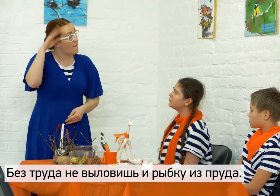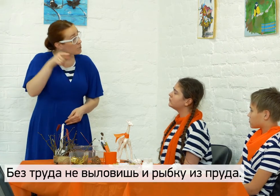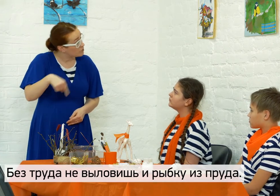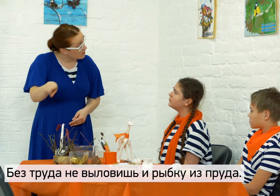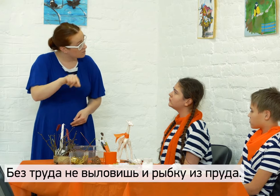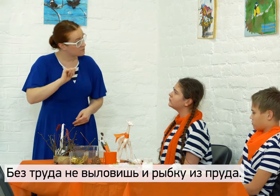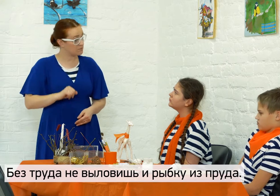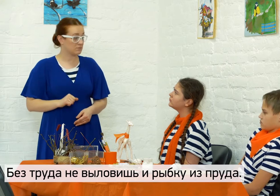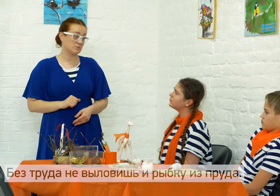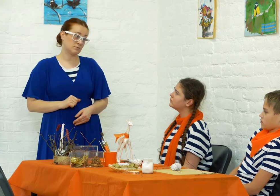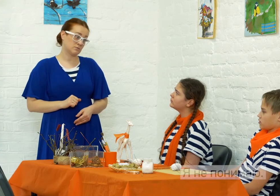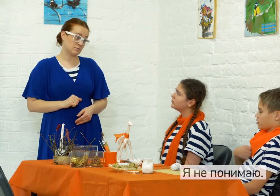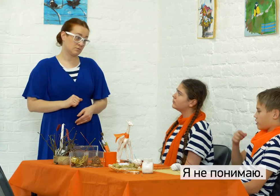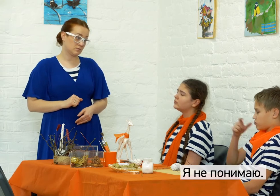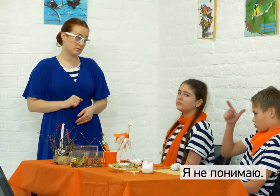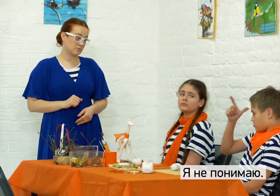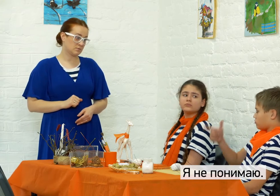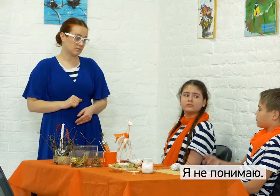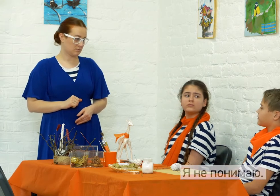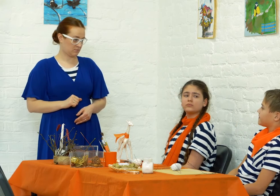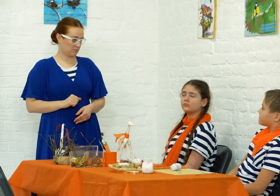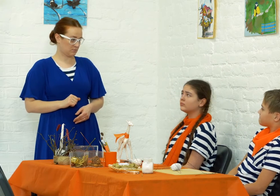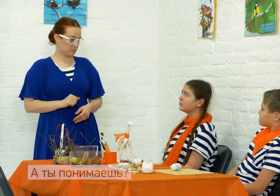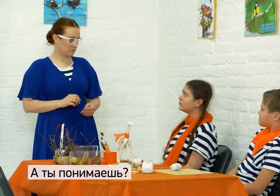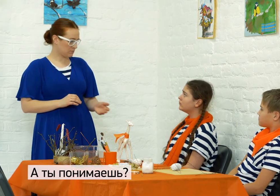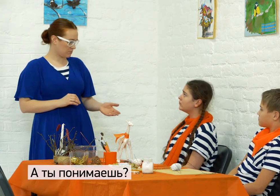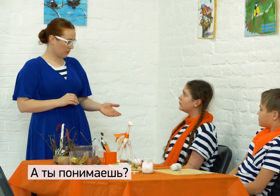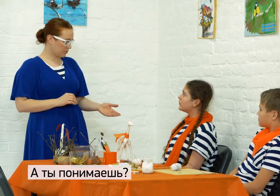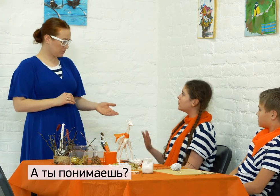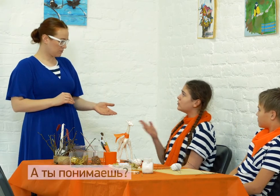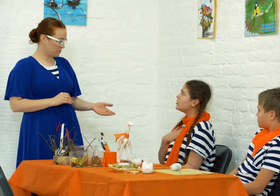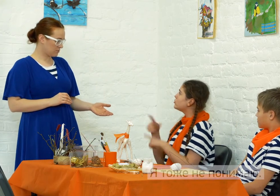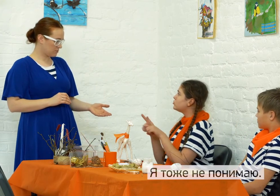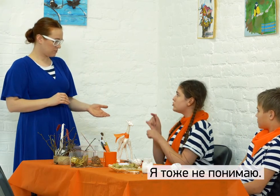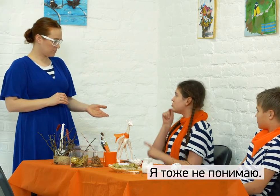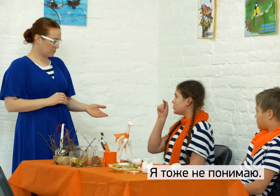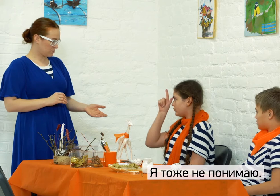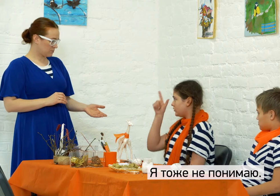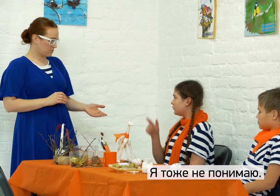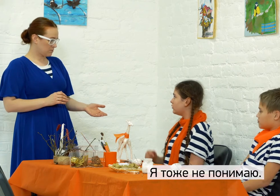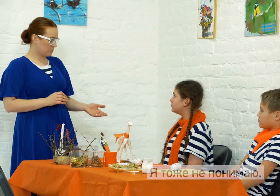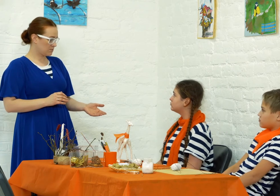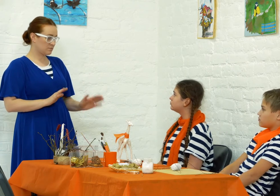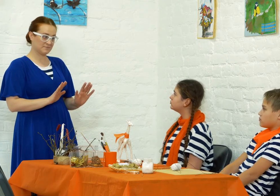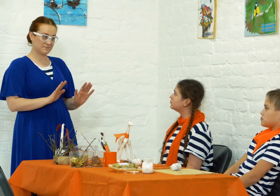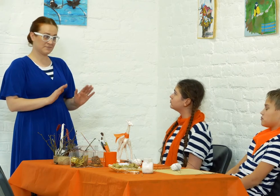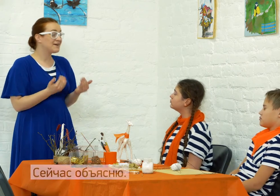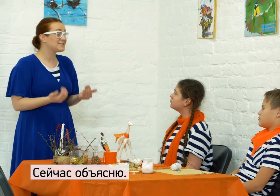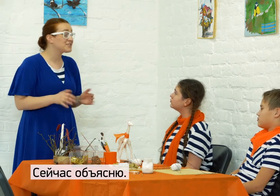пруда. Я не понимаю. А ты понимаешь? Я тоже не понимаю.